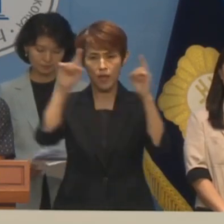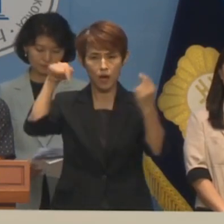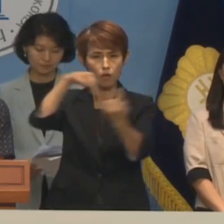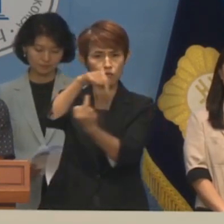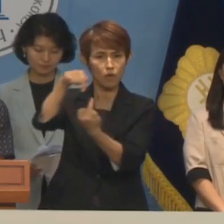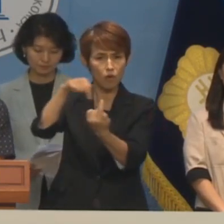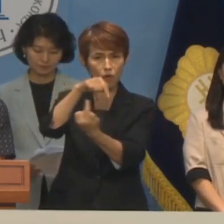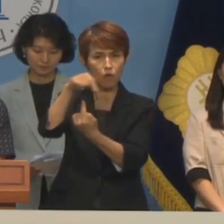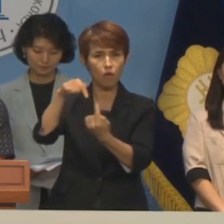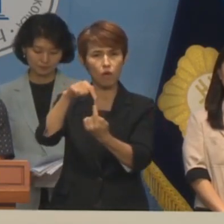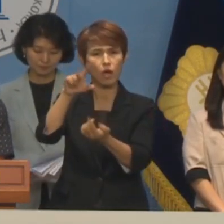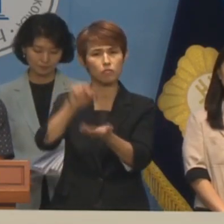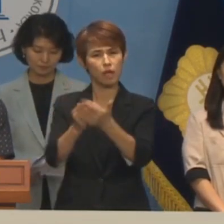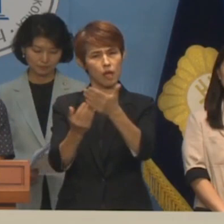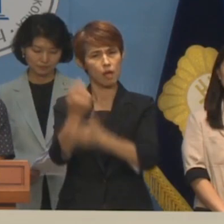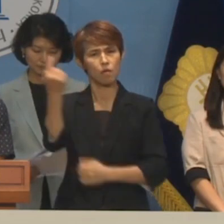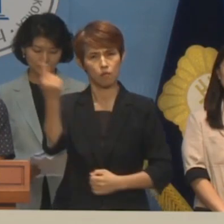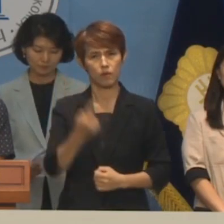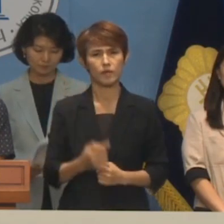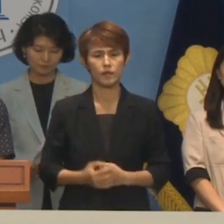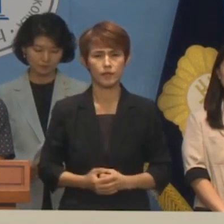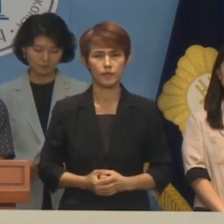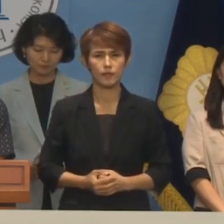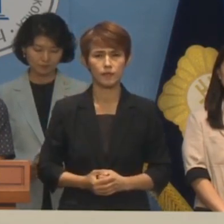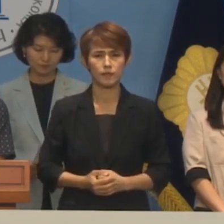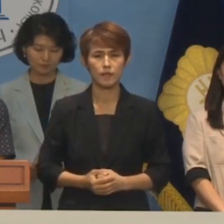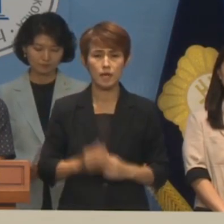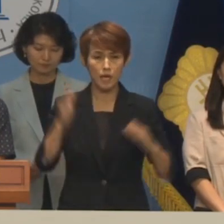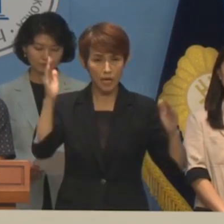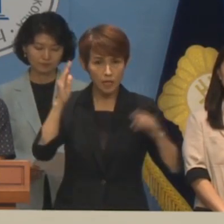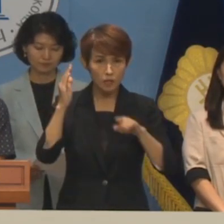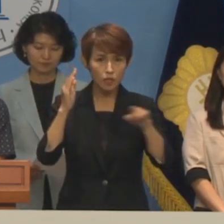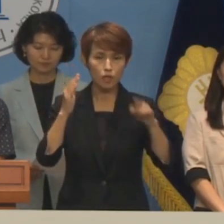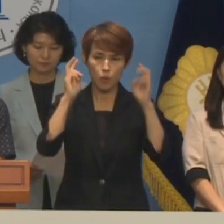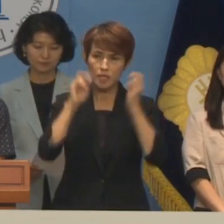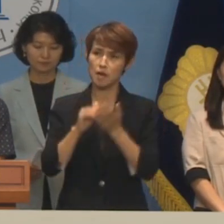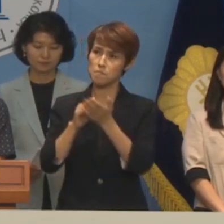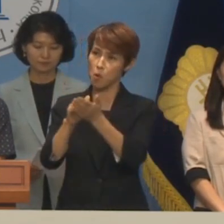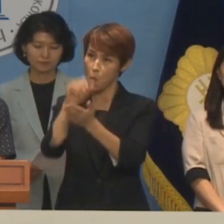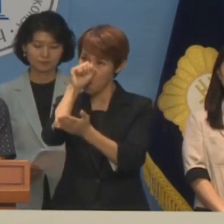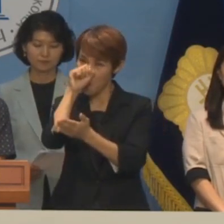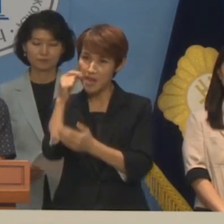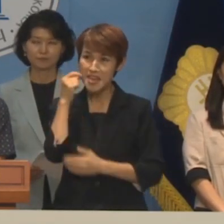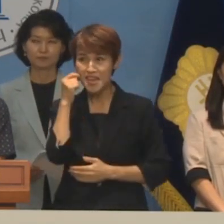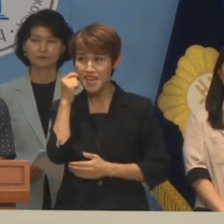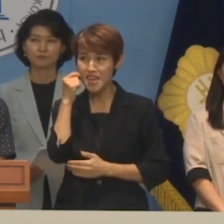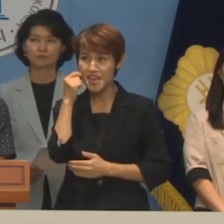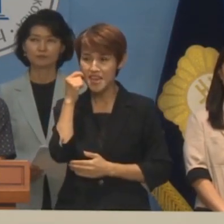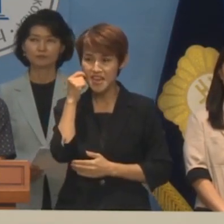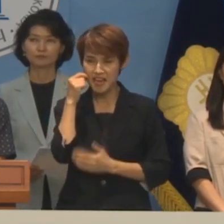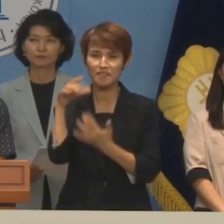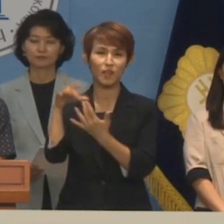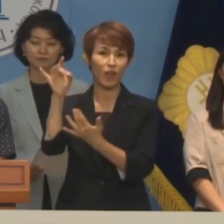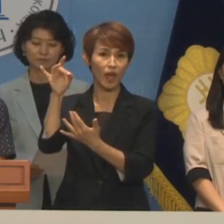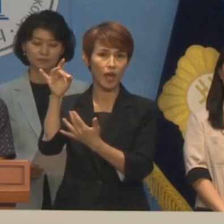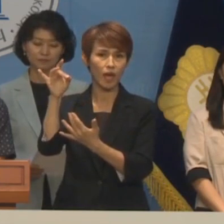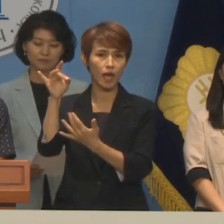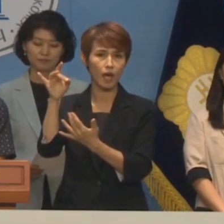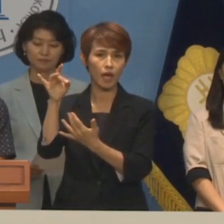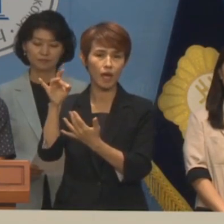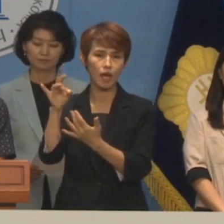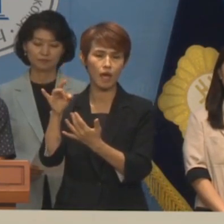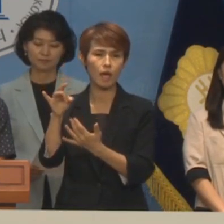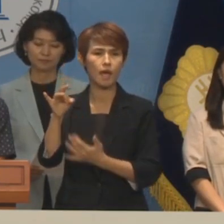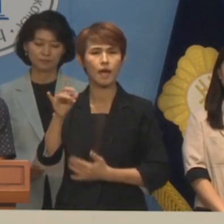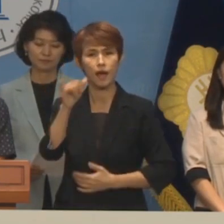운영의 파행을 초래할 것이다. 학생들이 취업 전망이 좋은 인기 전공을 선택하는 경향이